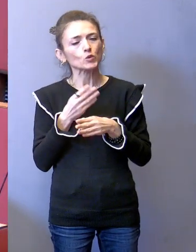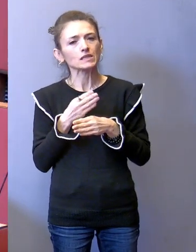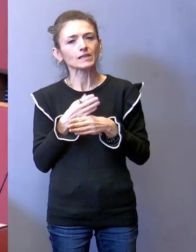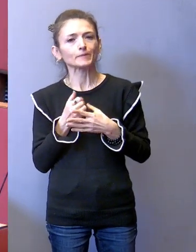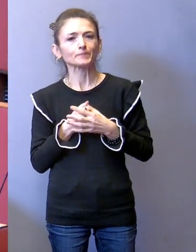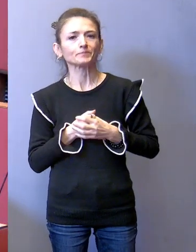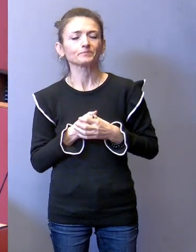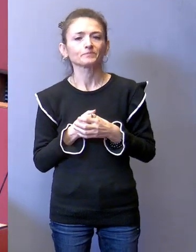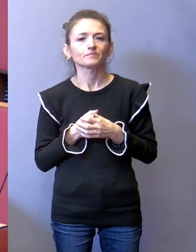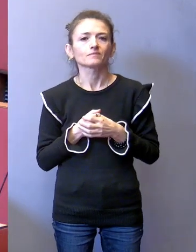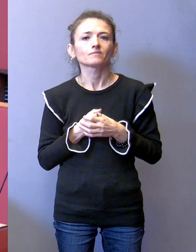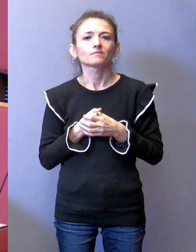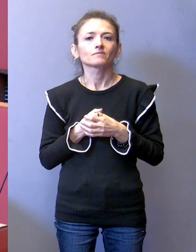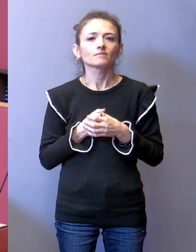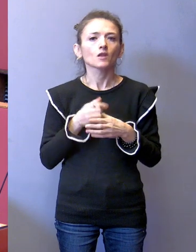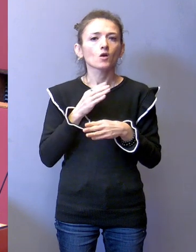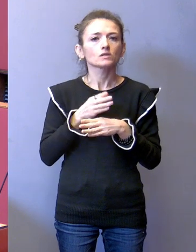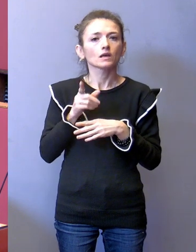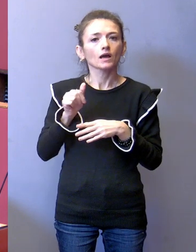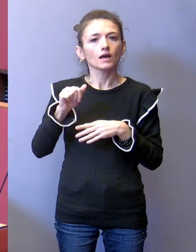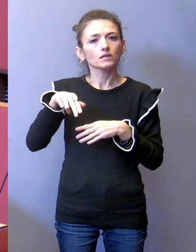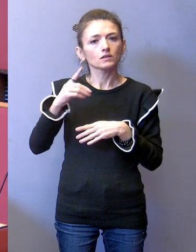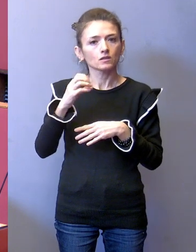consigliere Gandolfo ci replica